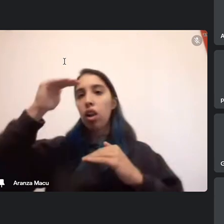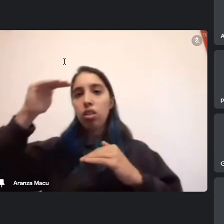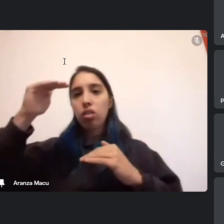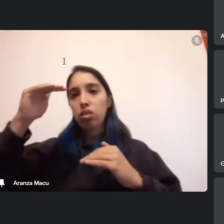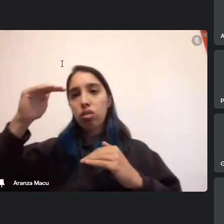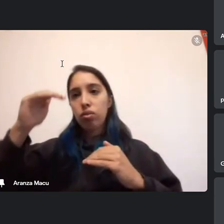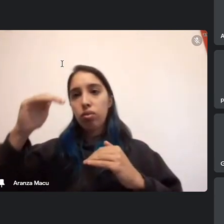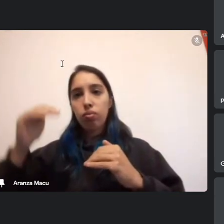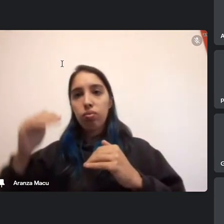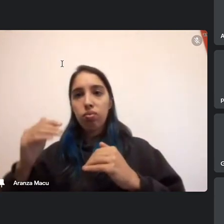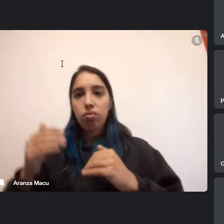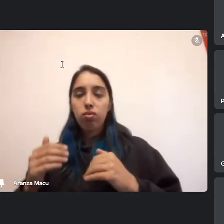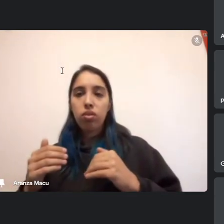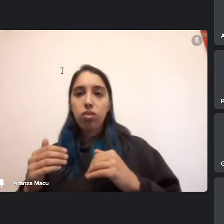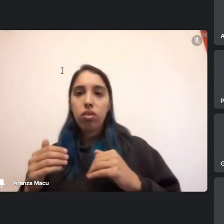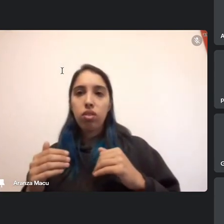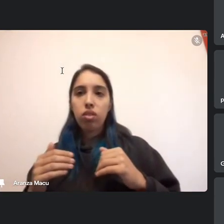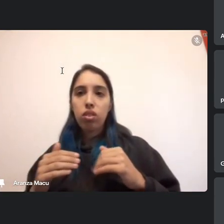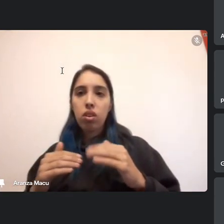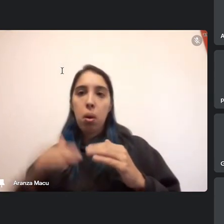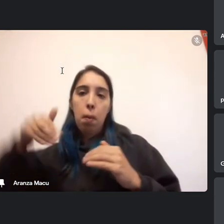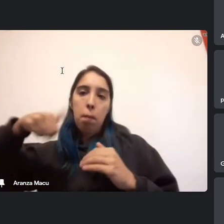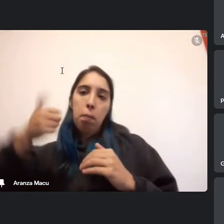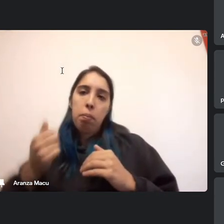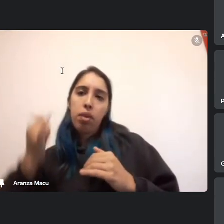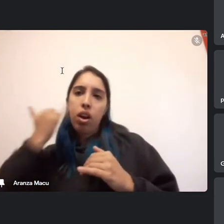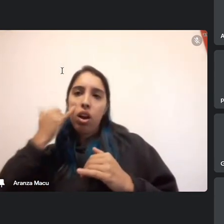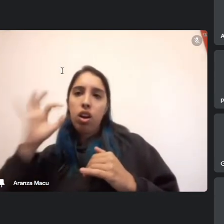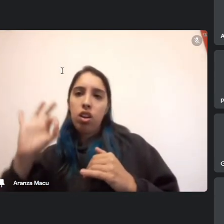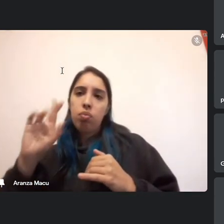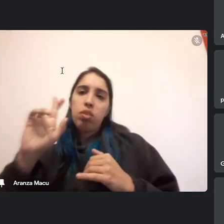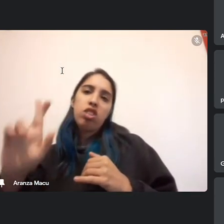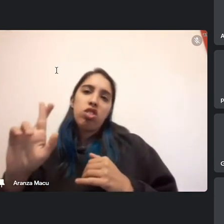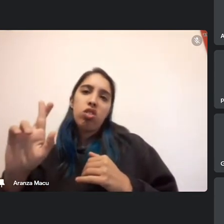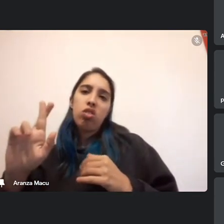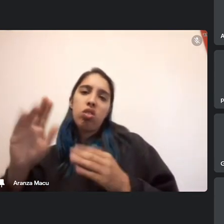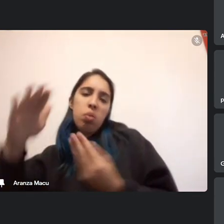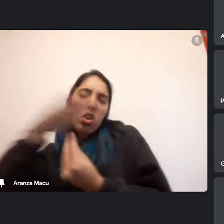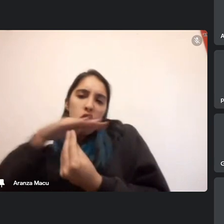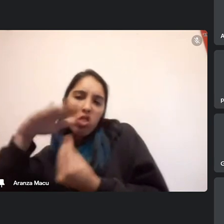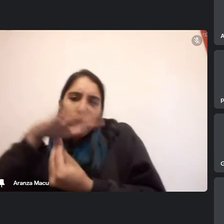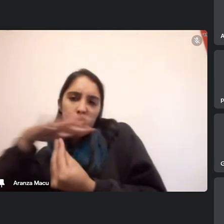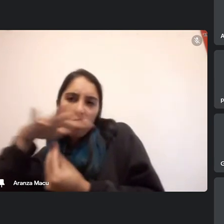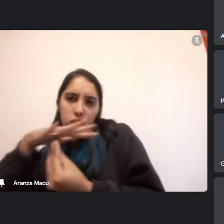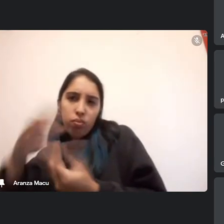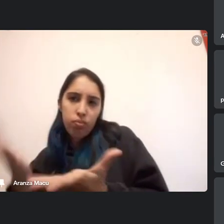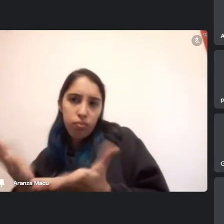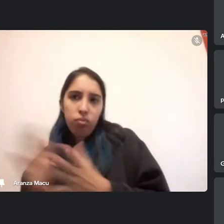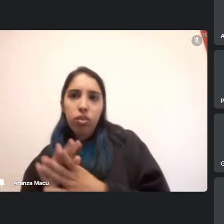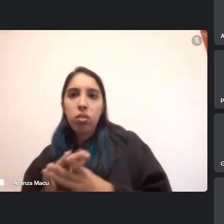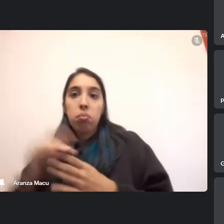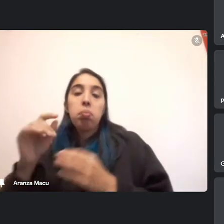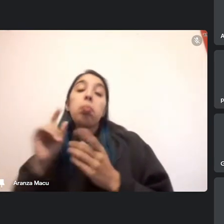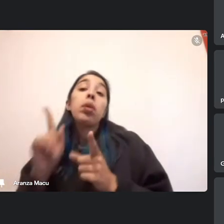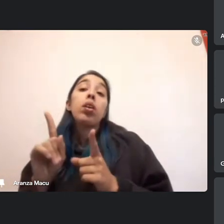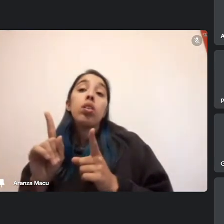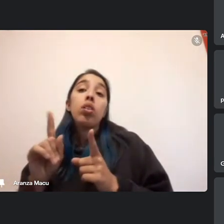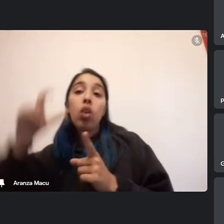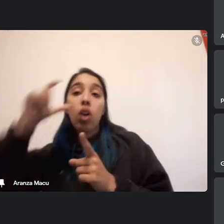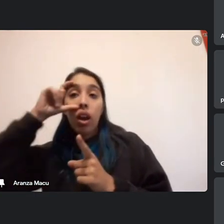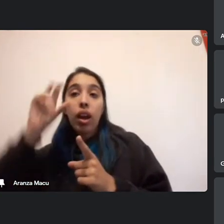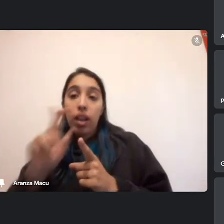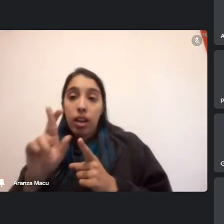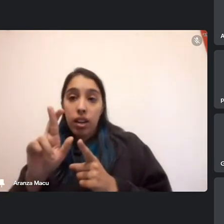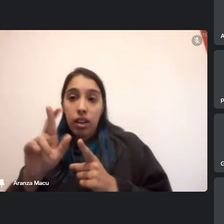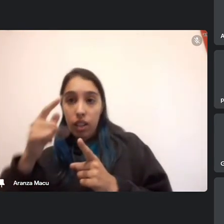¿Sí? Puede ser mayor, depende del contexto, puedes traducir eso, pero el er que le agregan al adjetivo